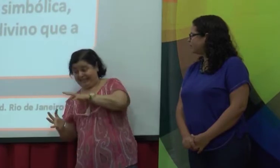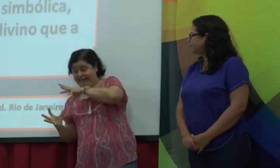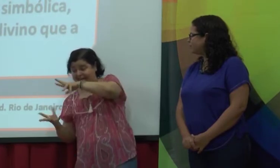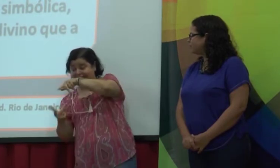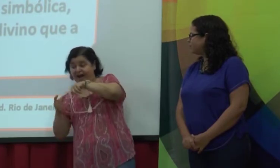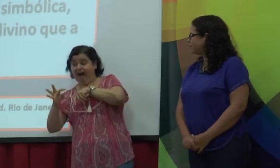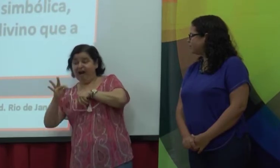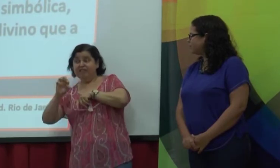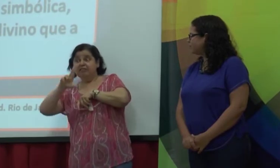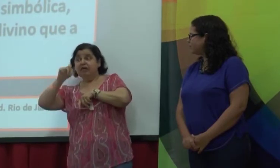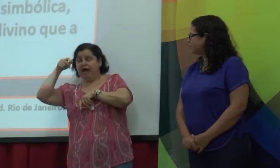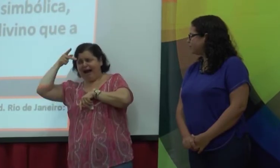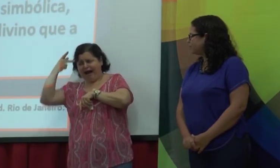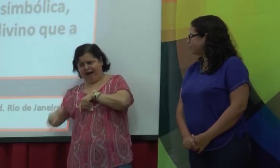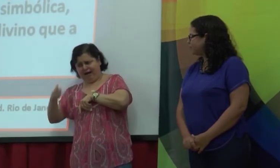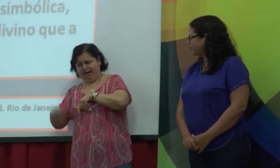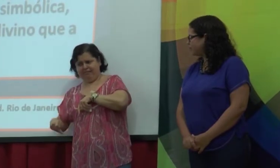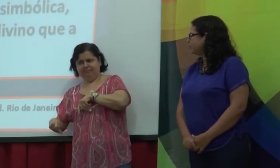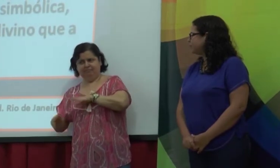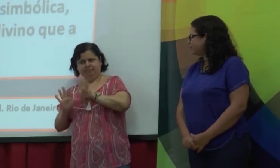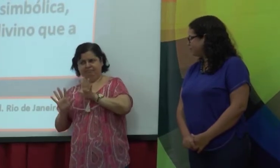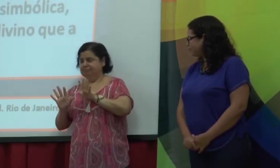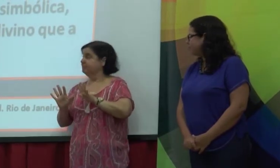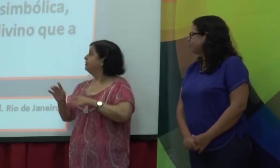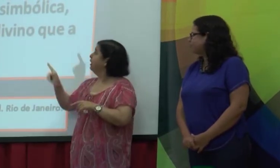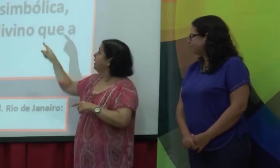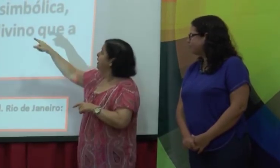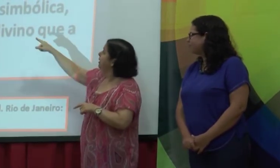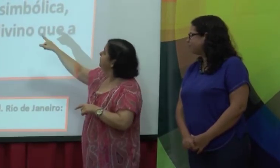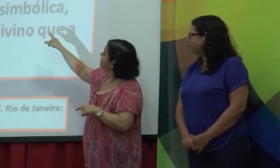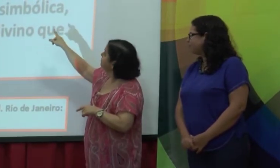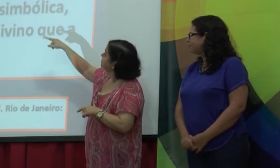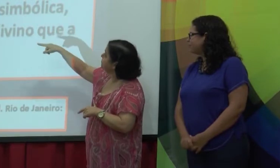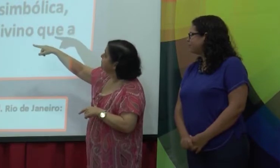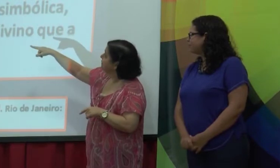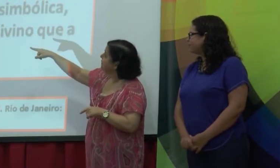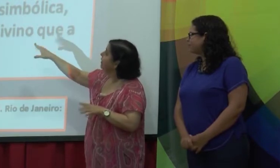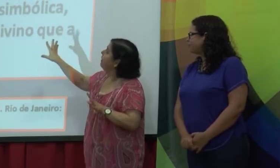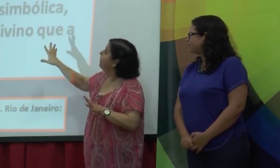ligadas ao conhecimento da Terra.